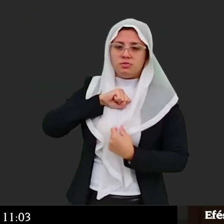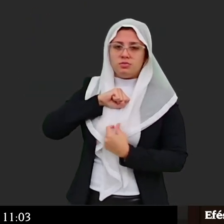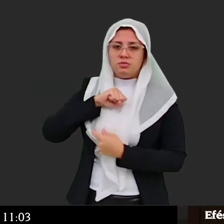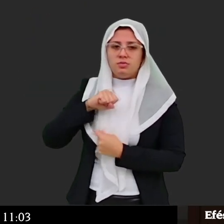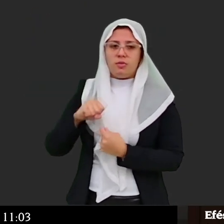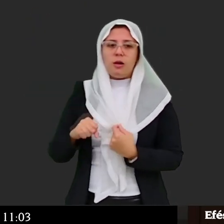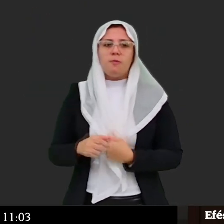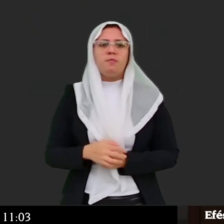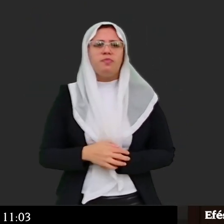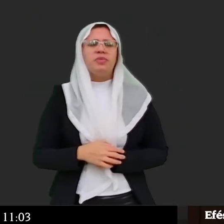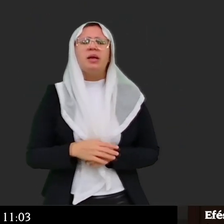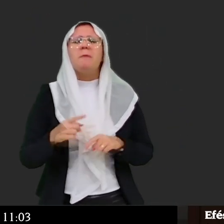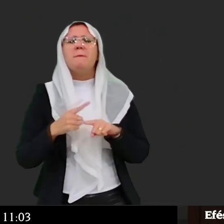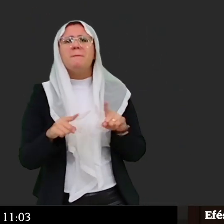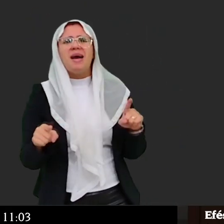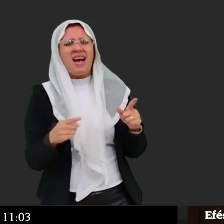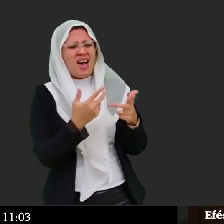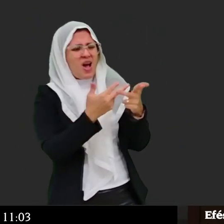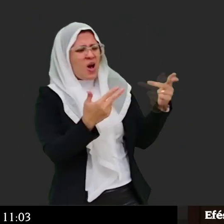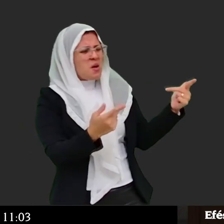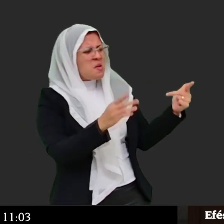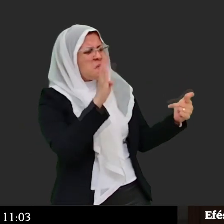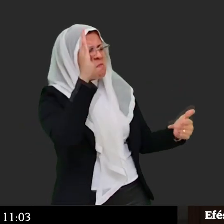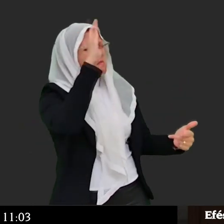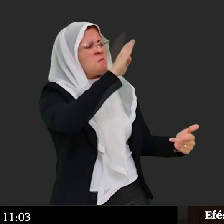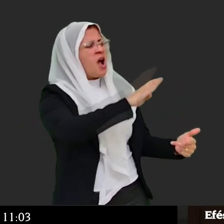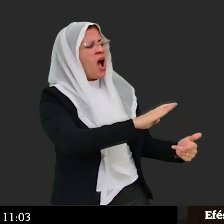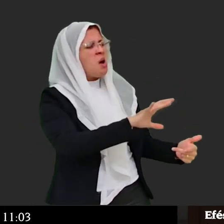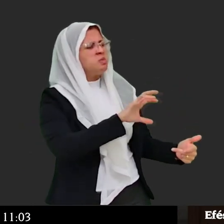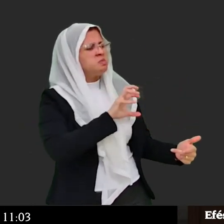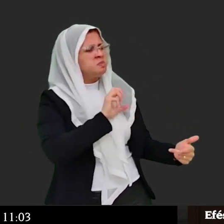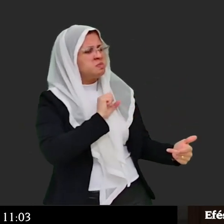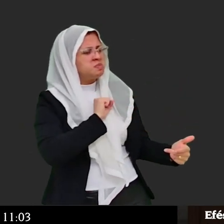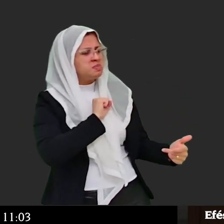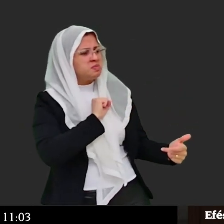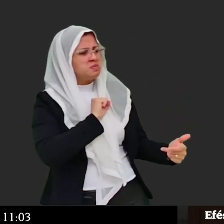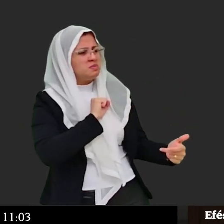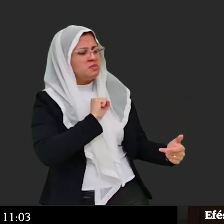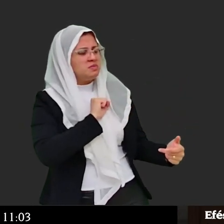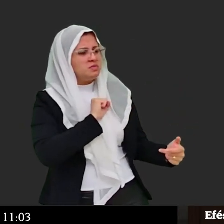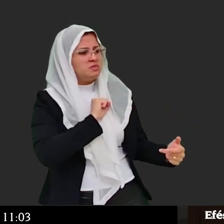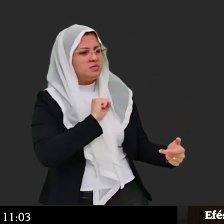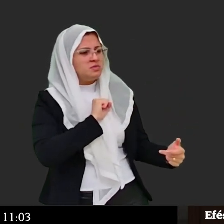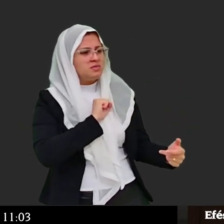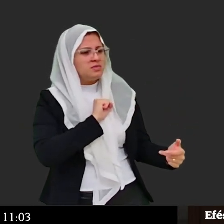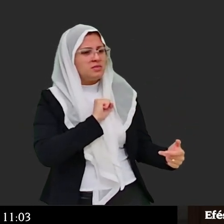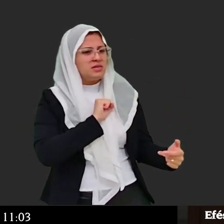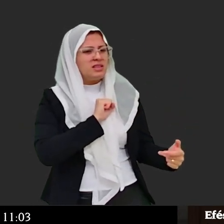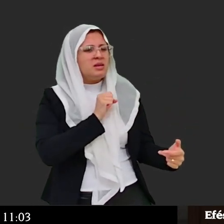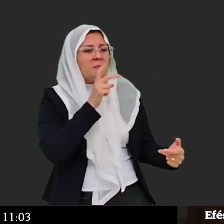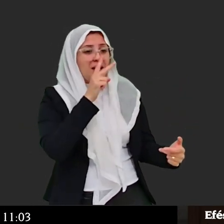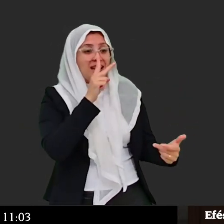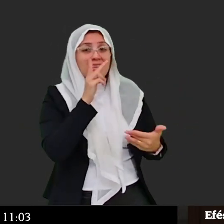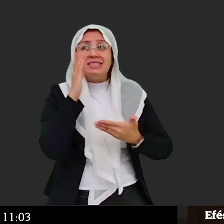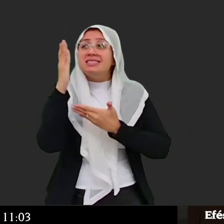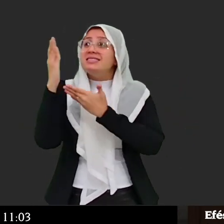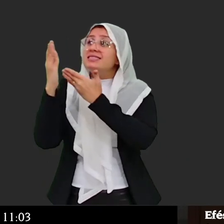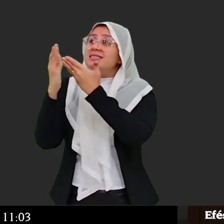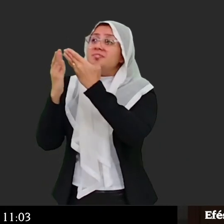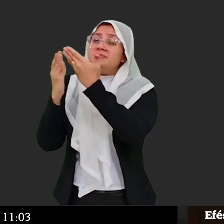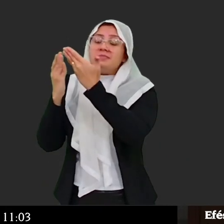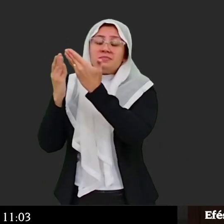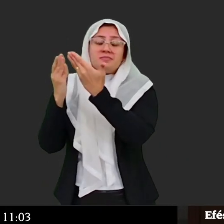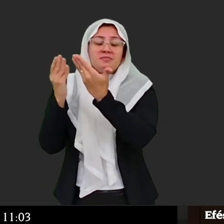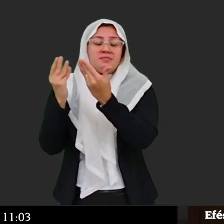sentimentos malignos, coisas que contrariam o prazer de servir a Deus e a palavra de